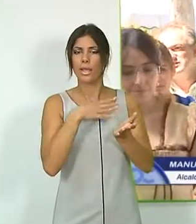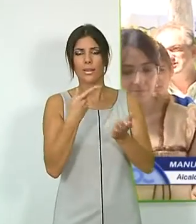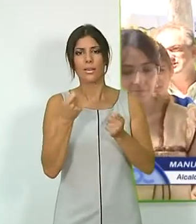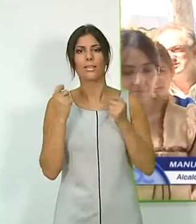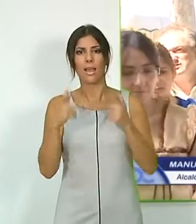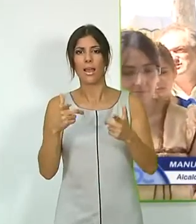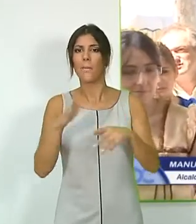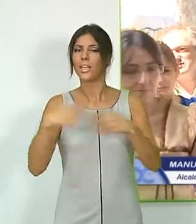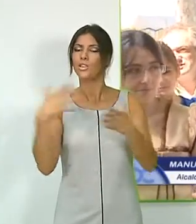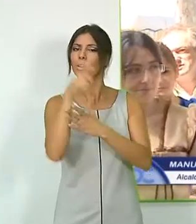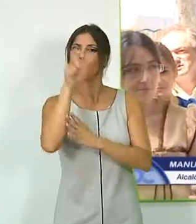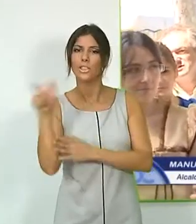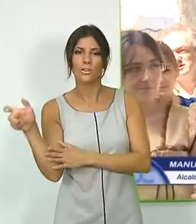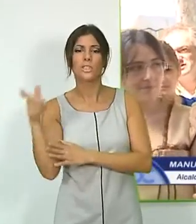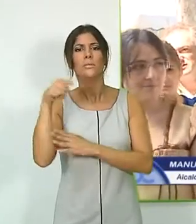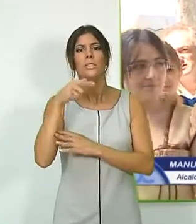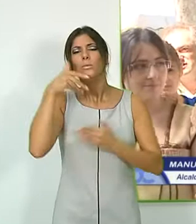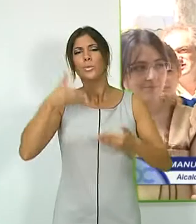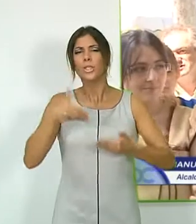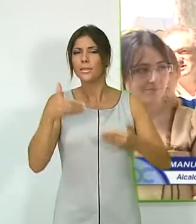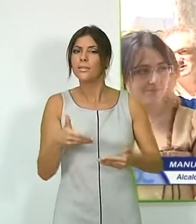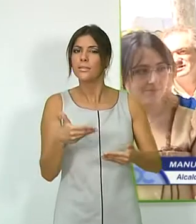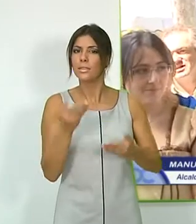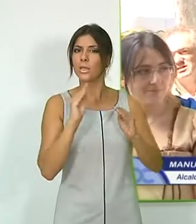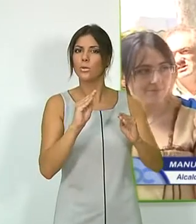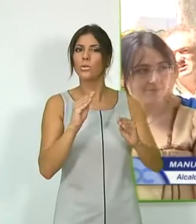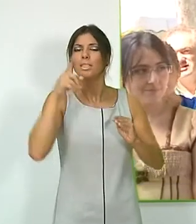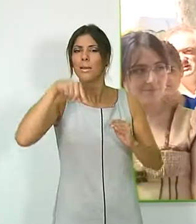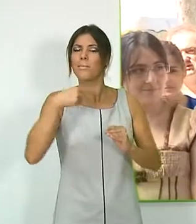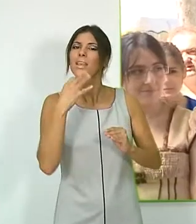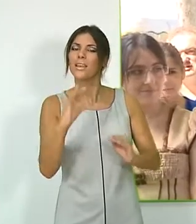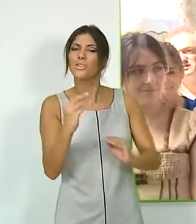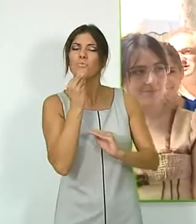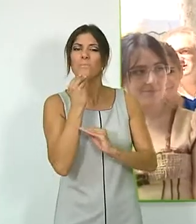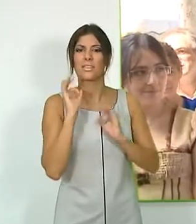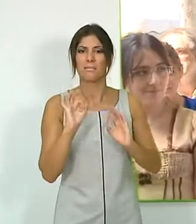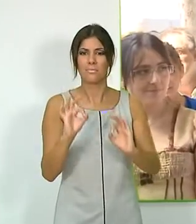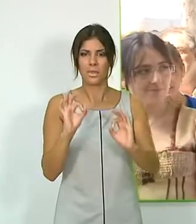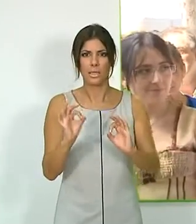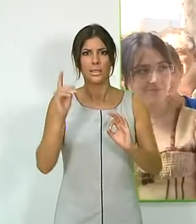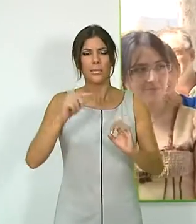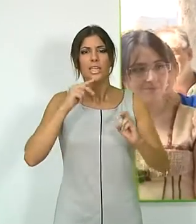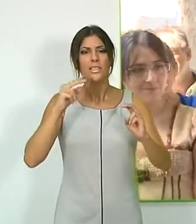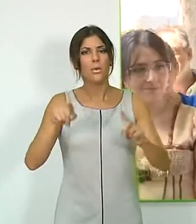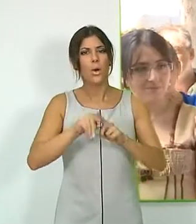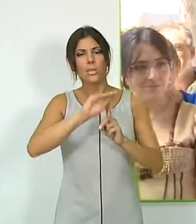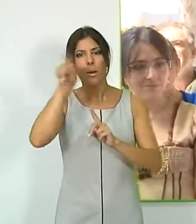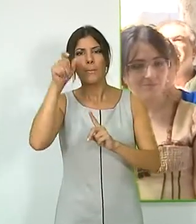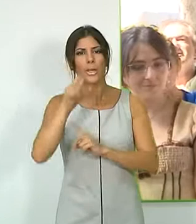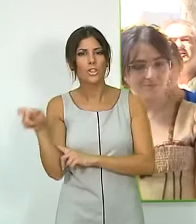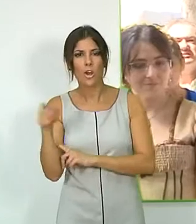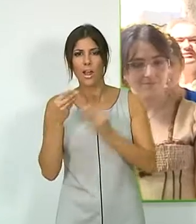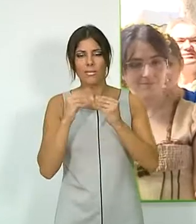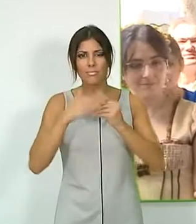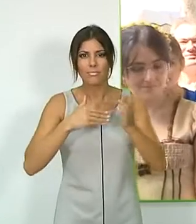tiene que ofrecer para sus visitantes, parte importantísima de ello, como digo, es la gastronomía. Desde esa profesionalidad de los restauradores que